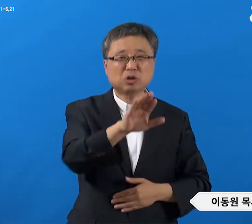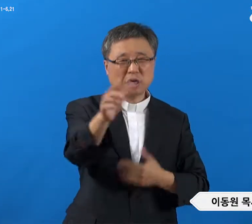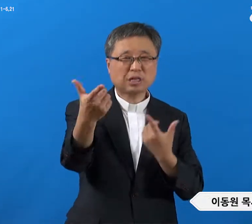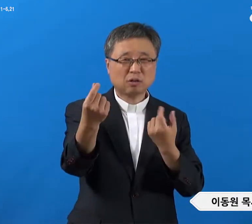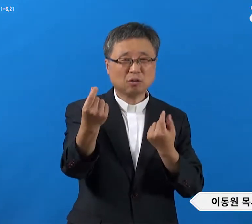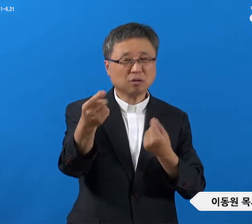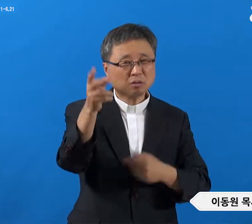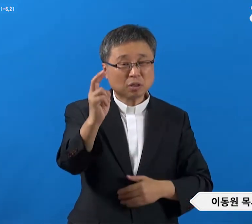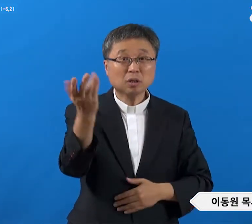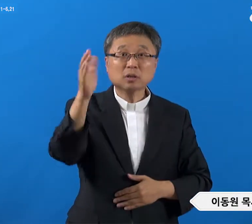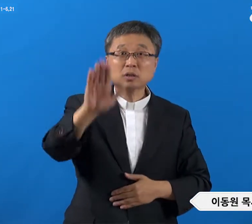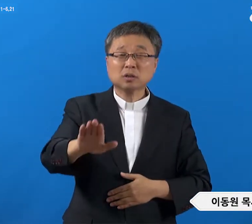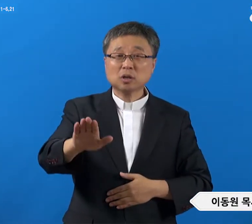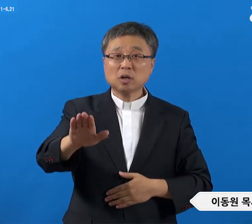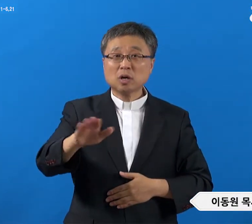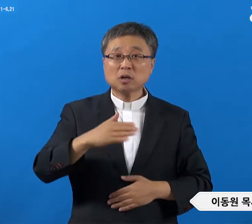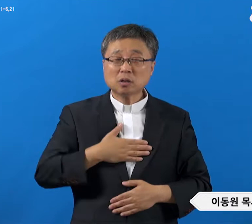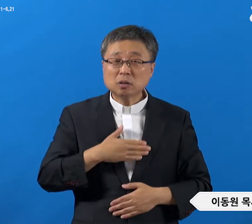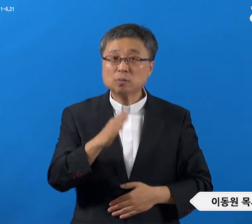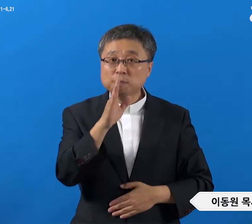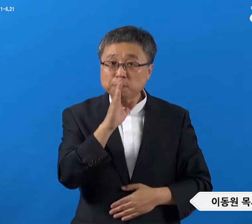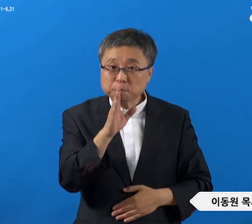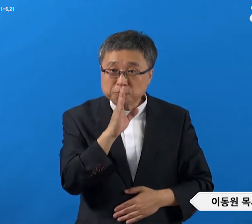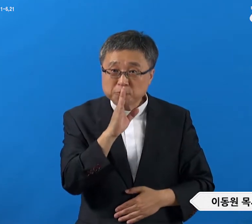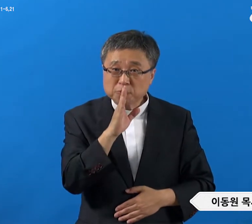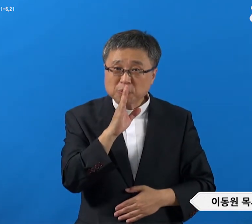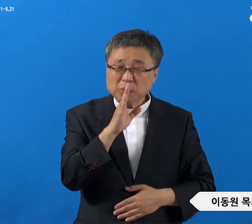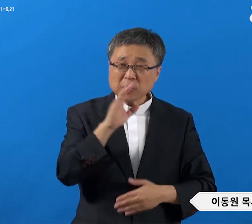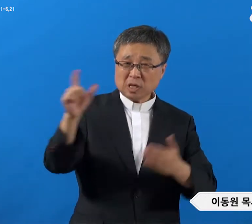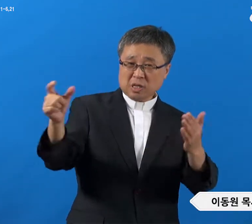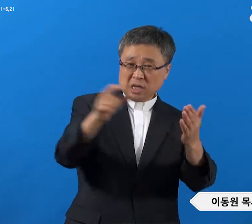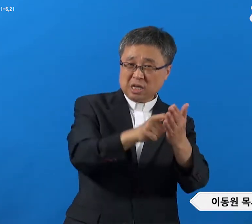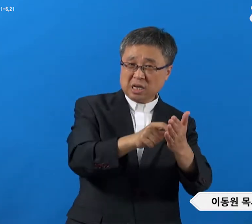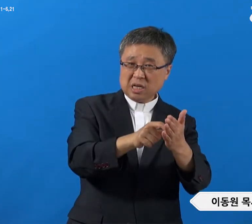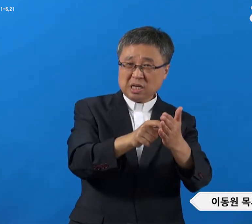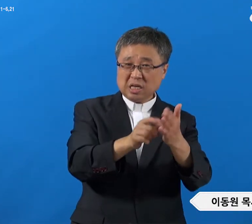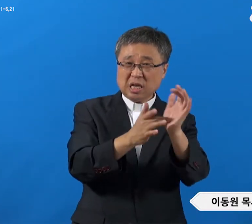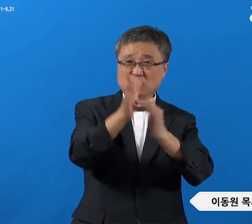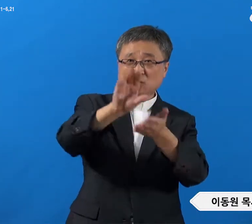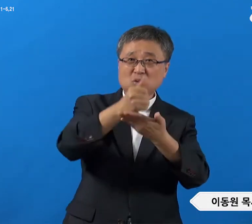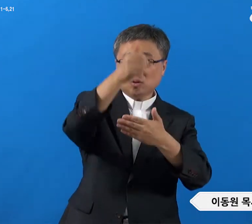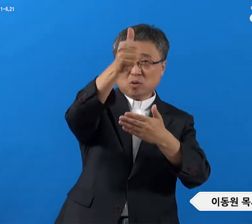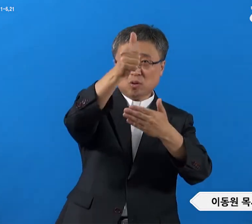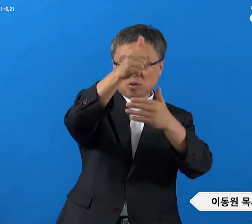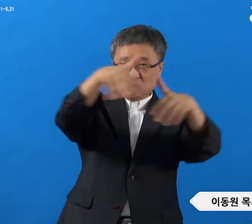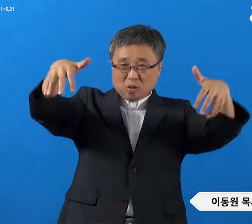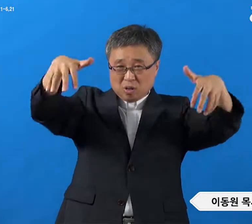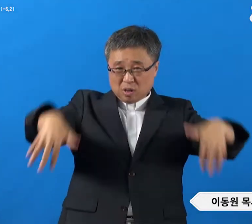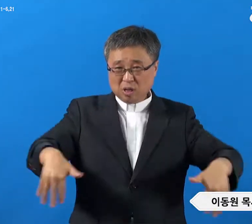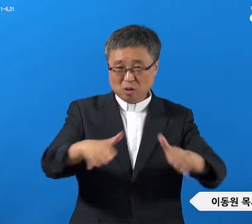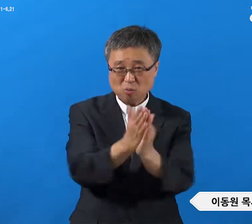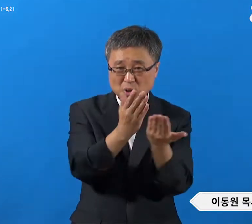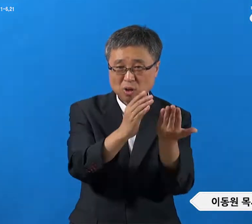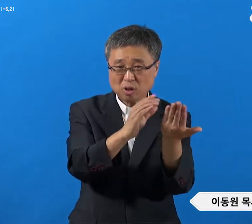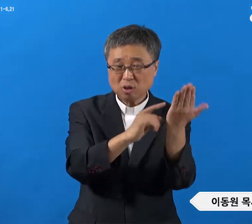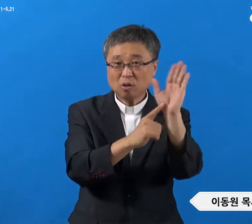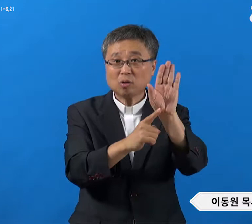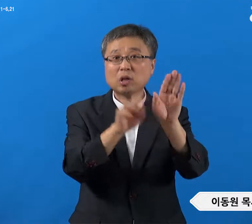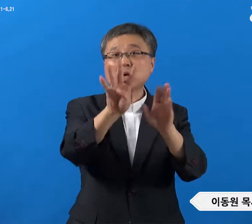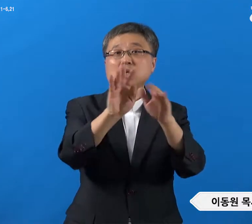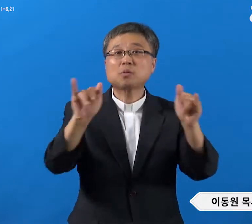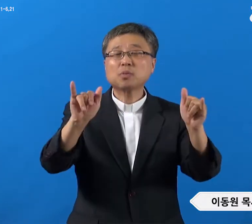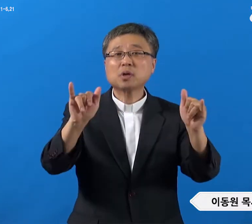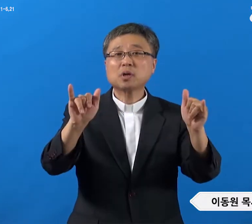그런데 여기 절대로 족보에 등장하지 말아야 할 4명의 이름을 기록합니다. 4명의